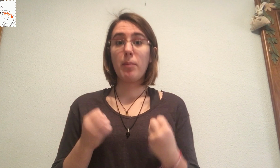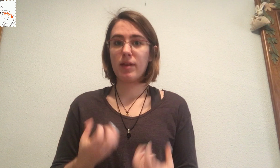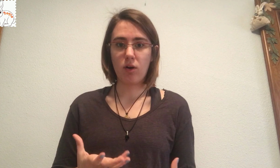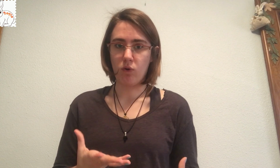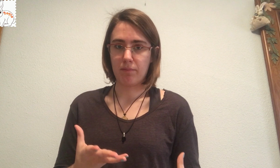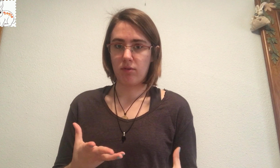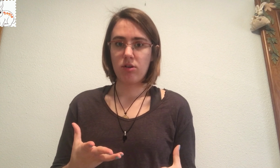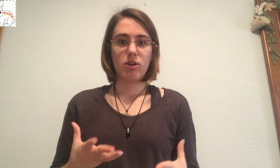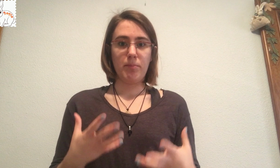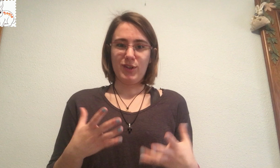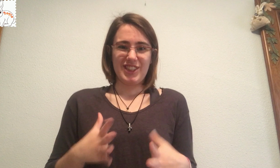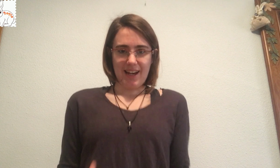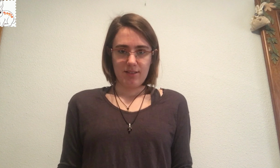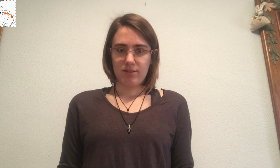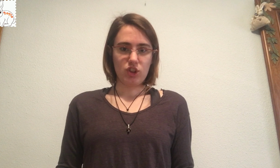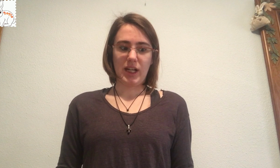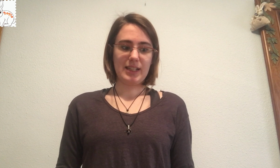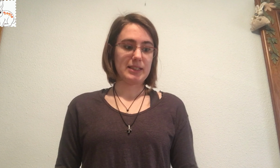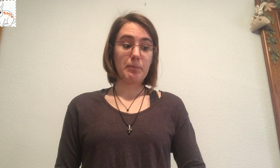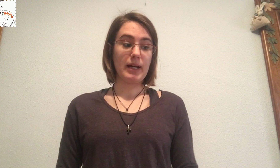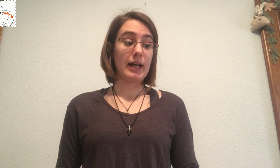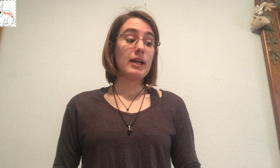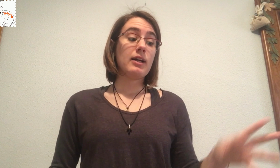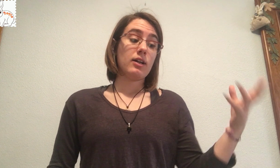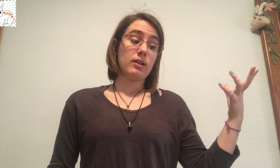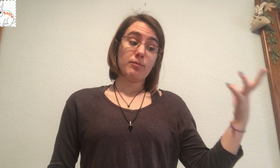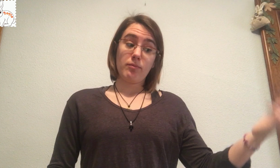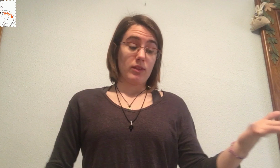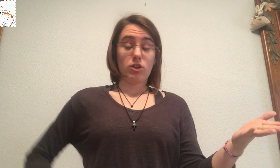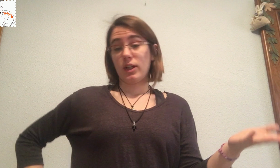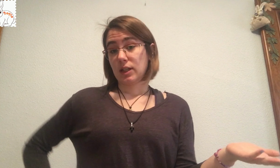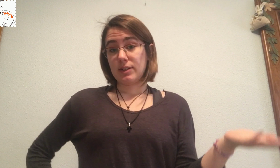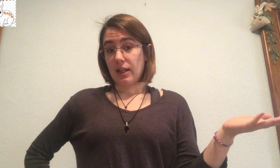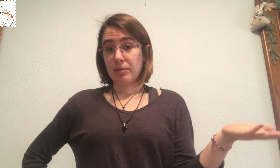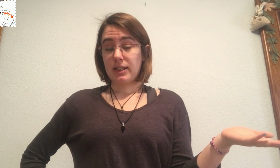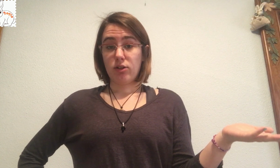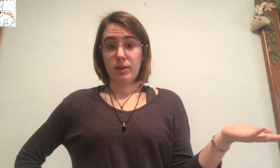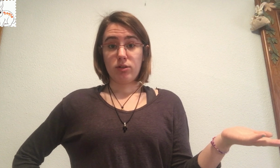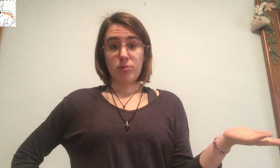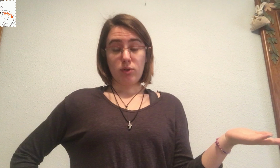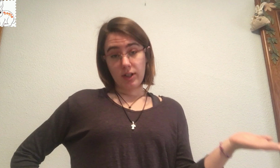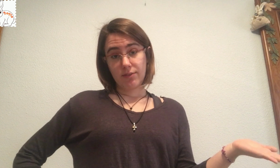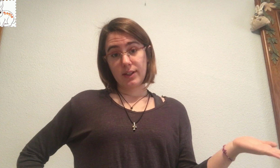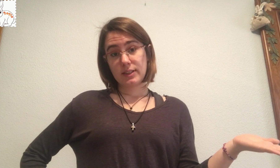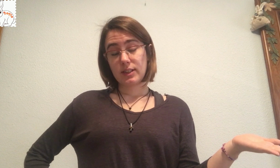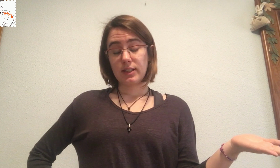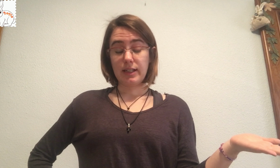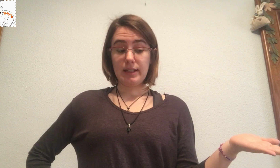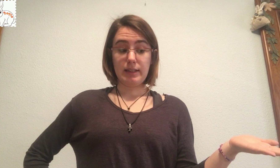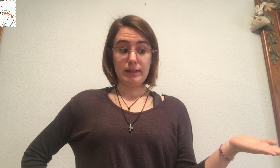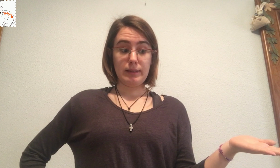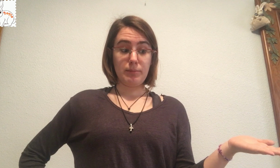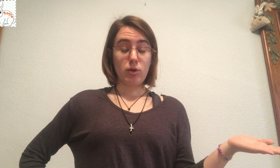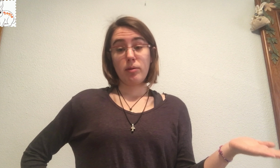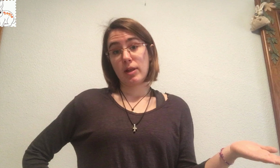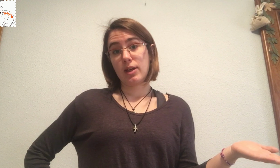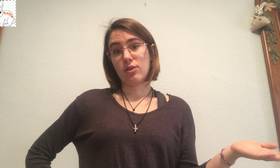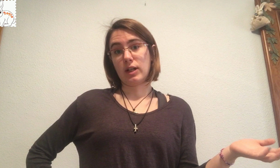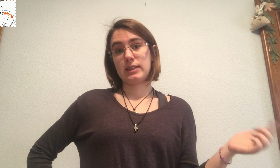lo va a pedir el cuerpo Pero ya, o sea, sin parar Yo ya sabéis además que lo veo por Netflix El problema de ello es que